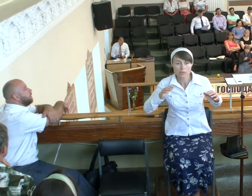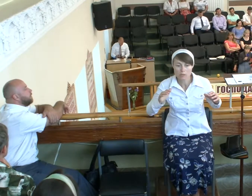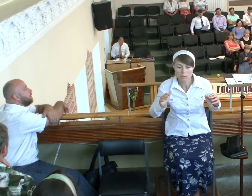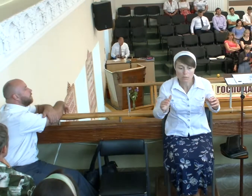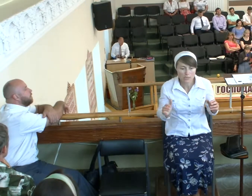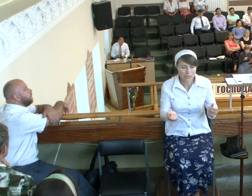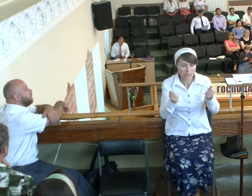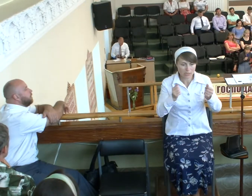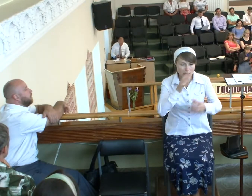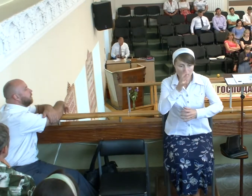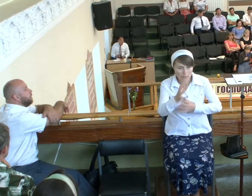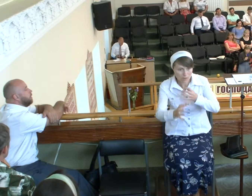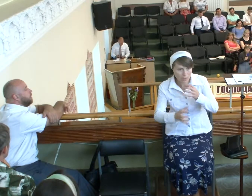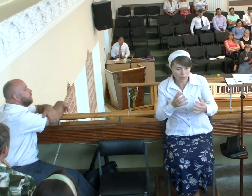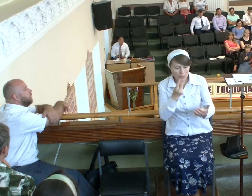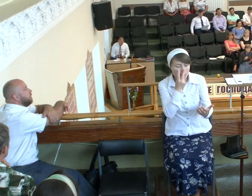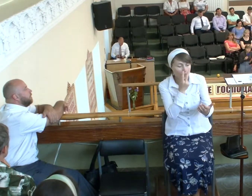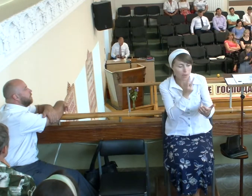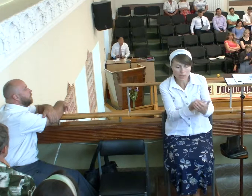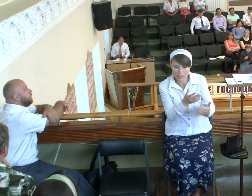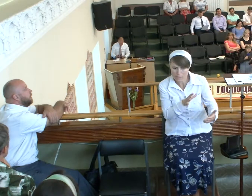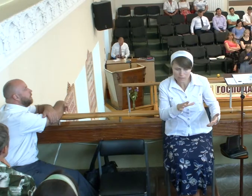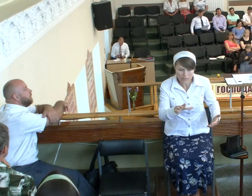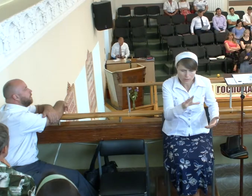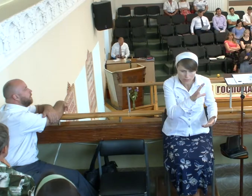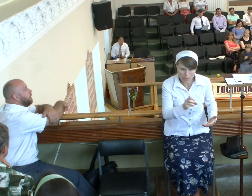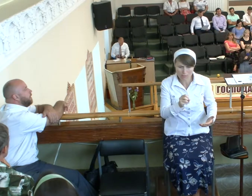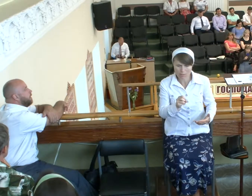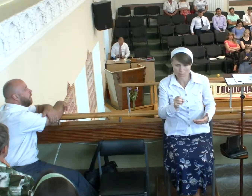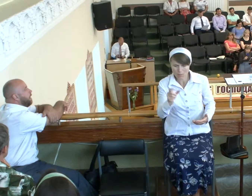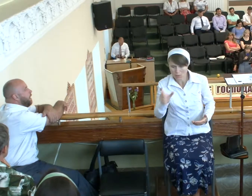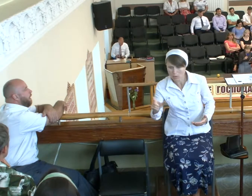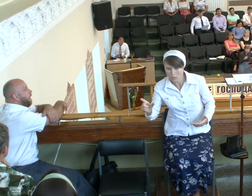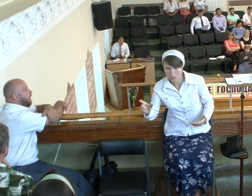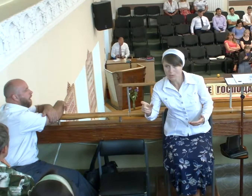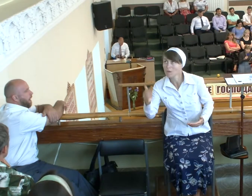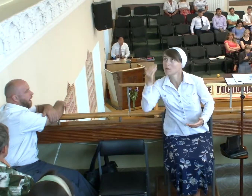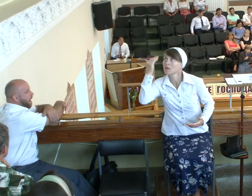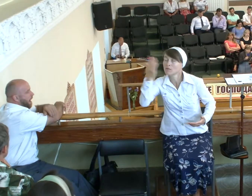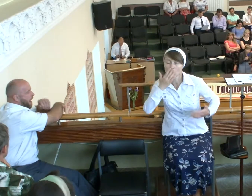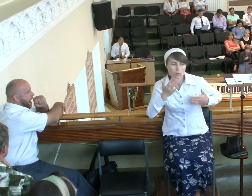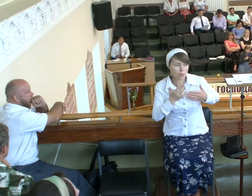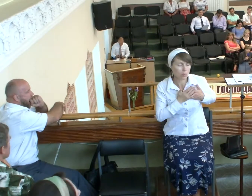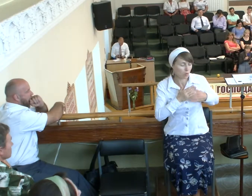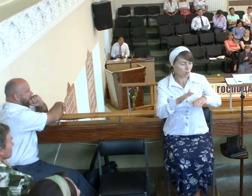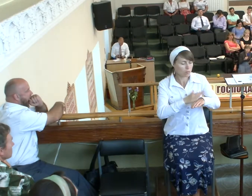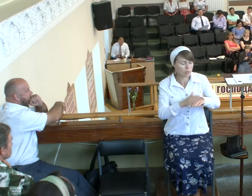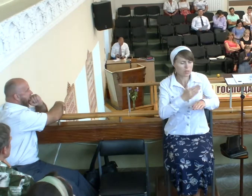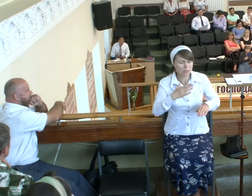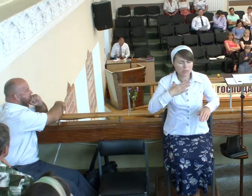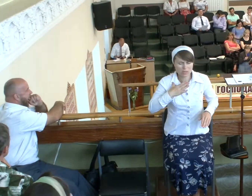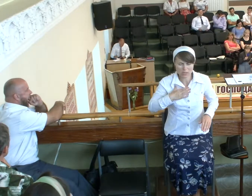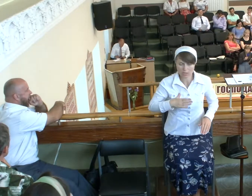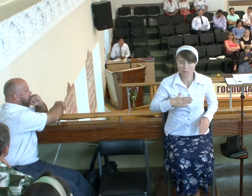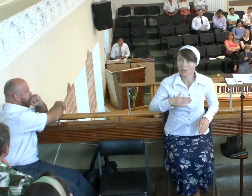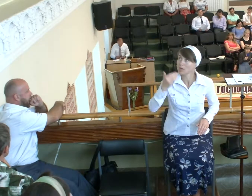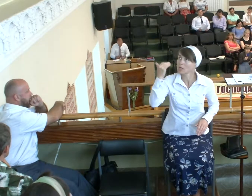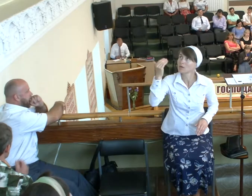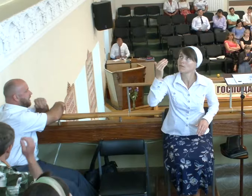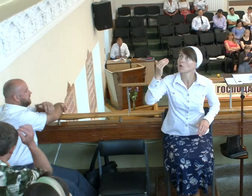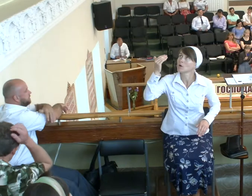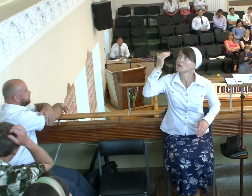еще он чужд. Его любовь к нам, милость и терпение, и силу